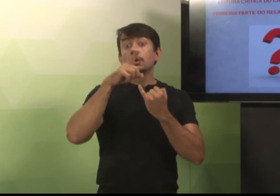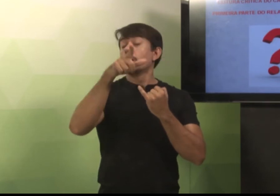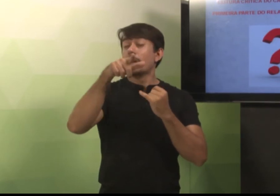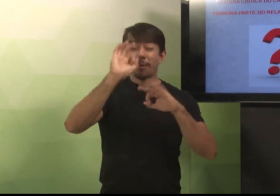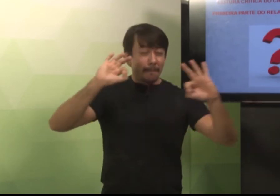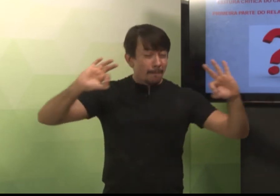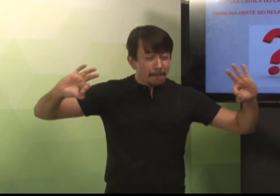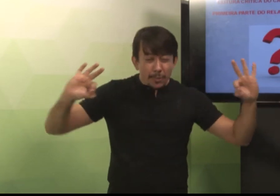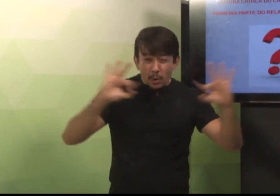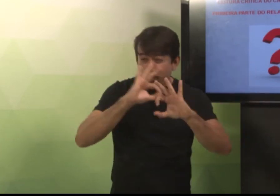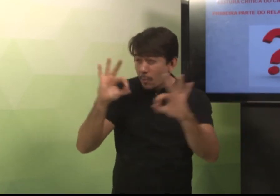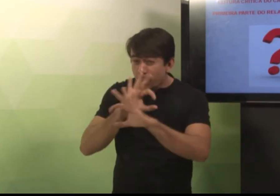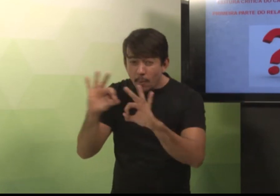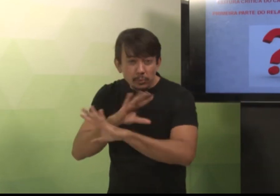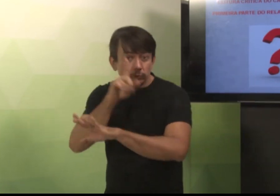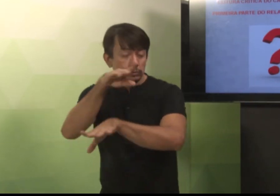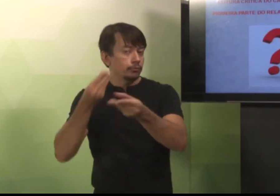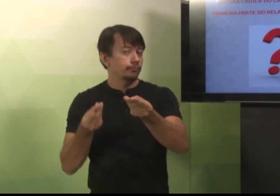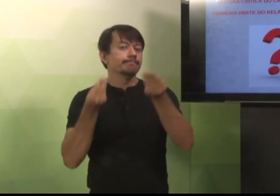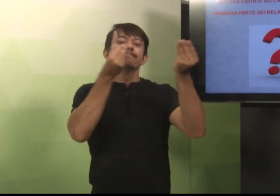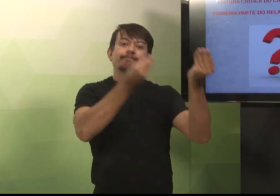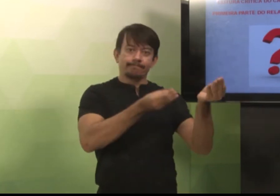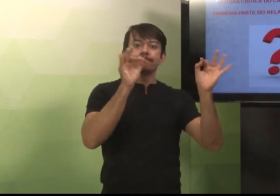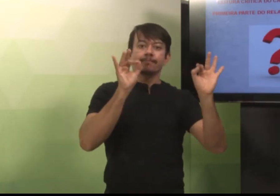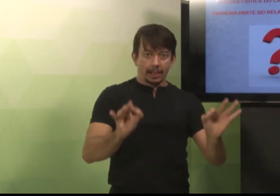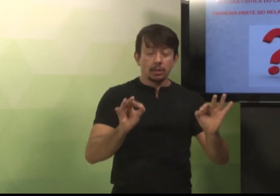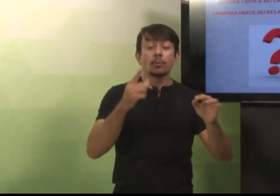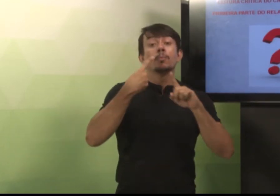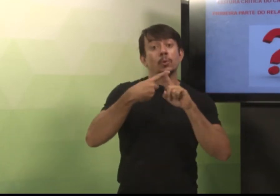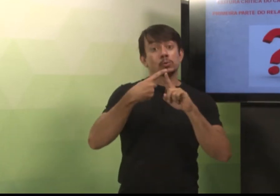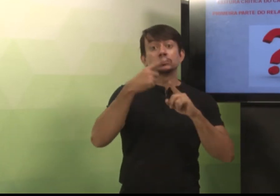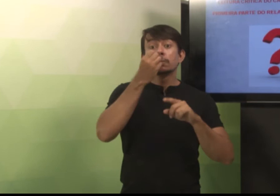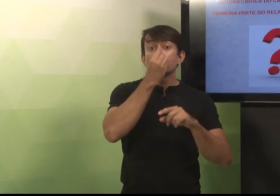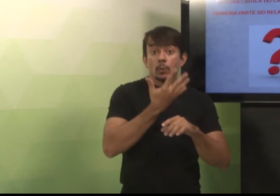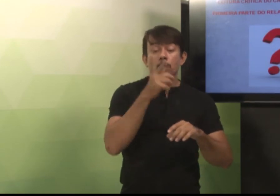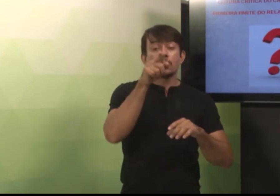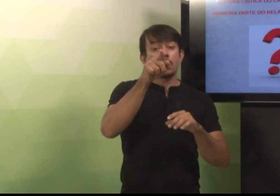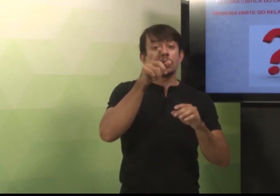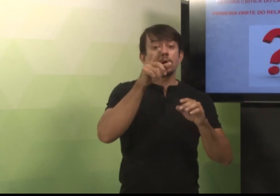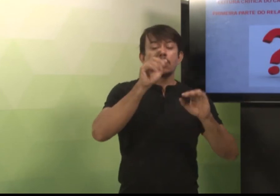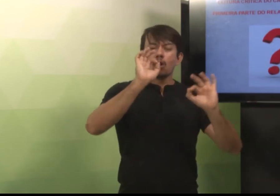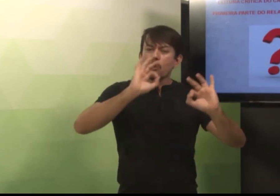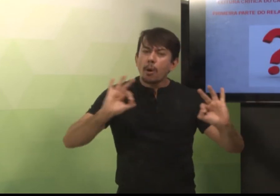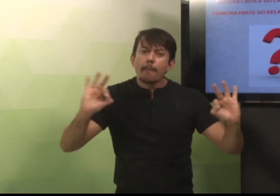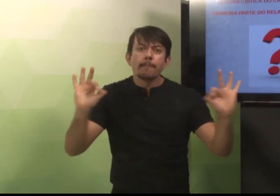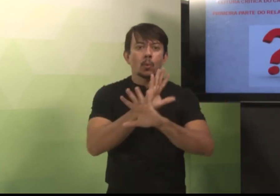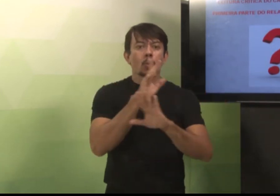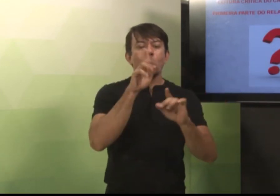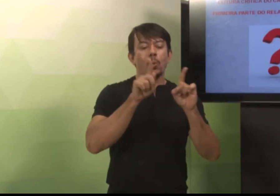Entrega no IFNMG. Então, ao término de tudo isso, você vai entregar o seu trabalho.